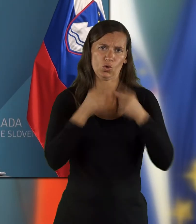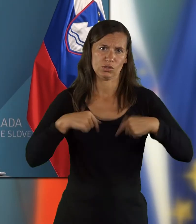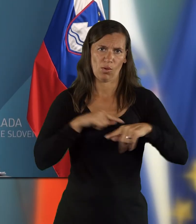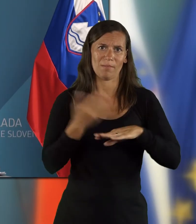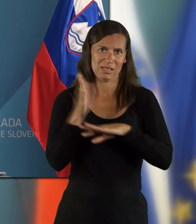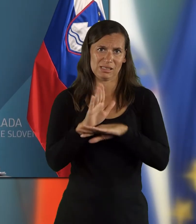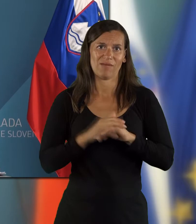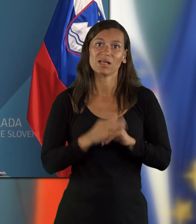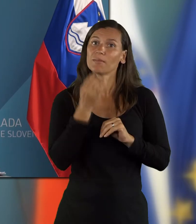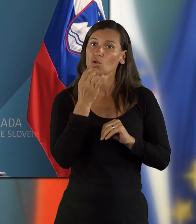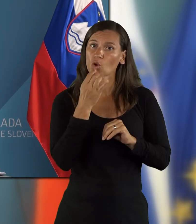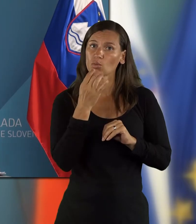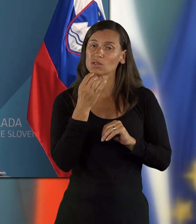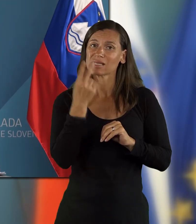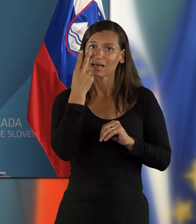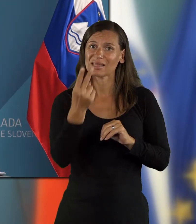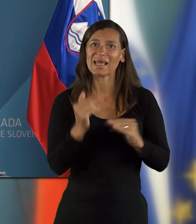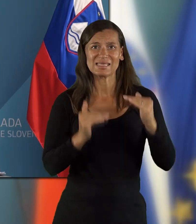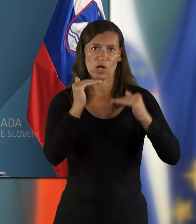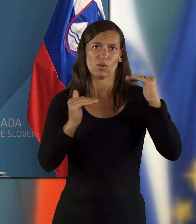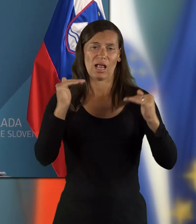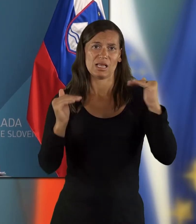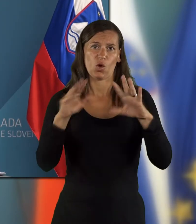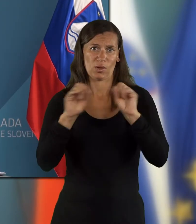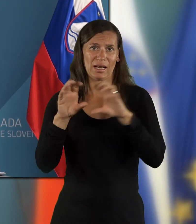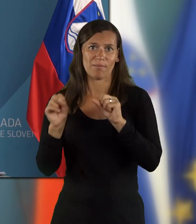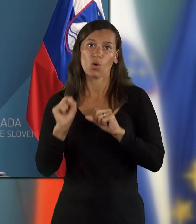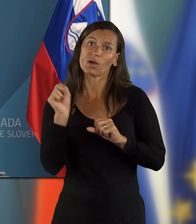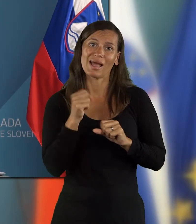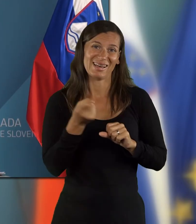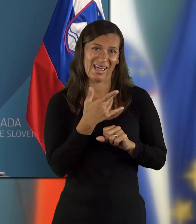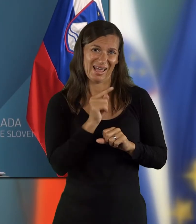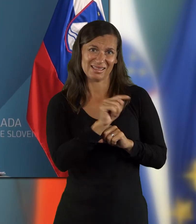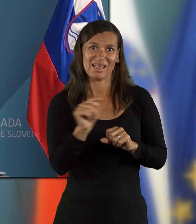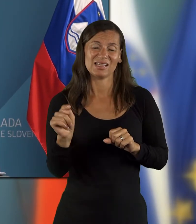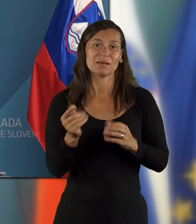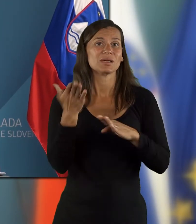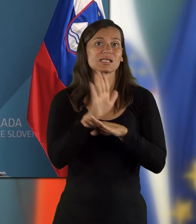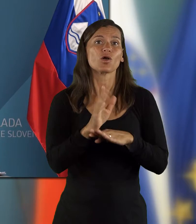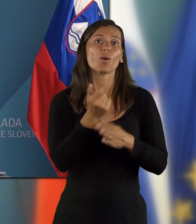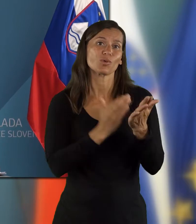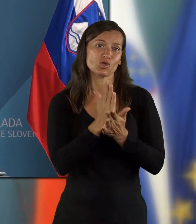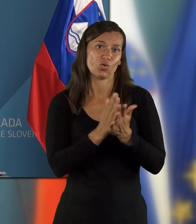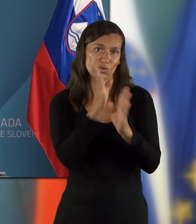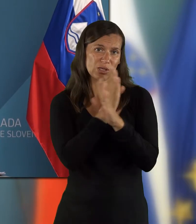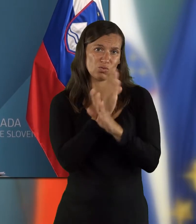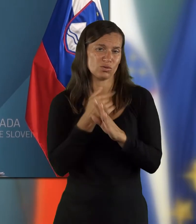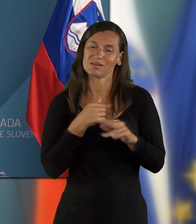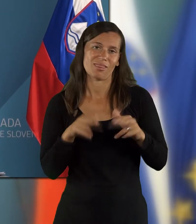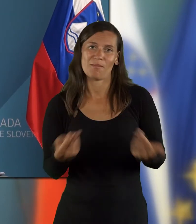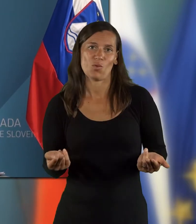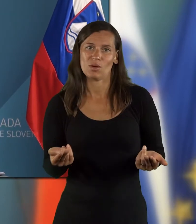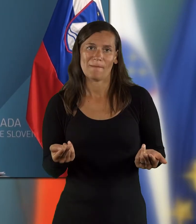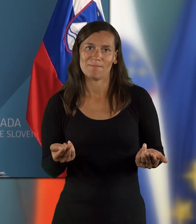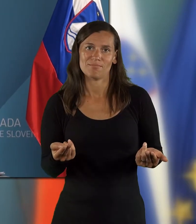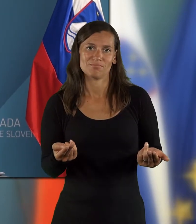ga predstavljali. Podrobnosti glede izravnalnih ukrepov, pa ker nekateri med njimi predstavljajo poslovno